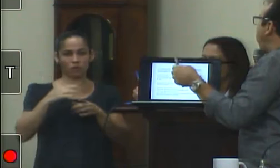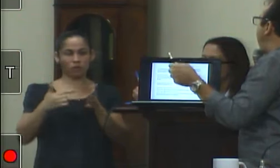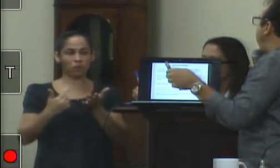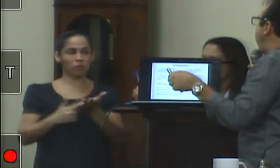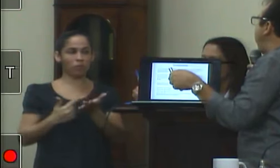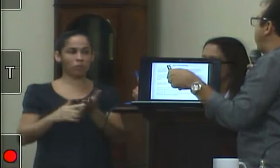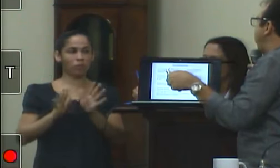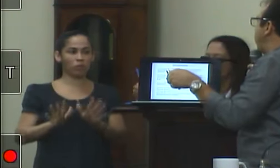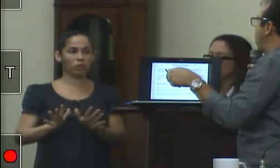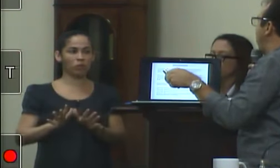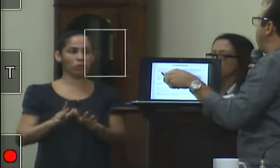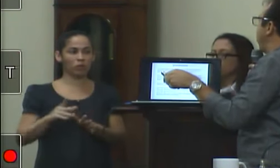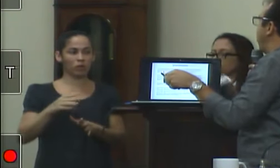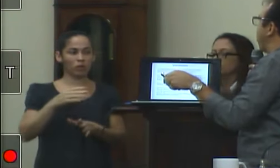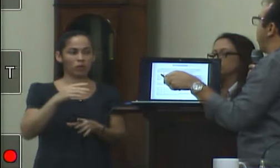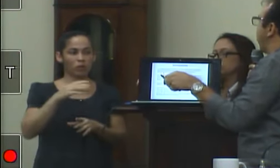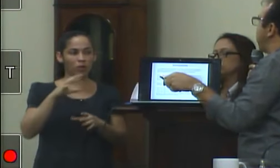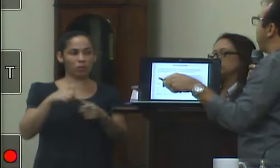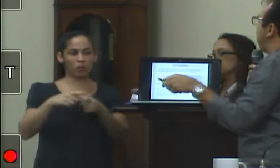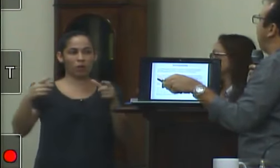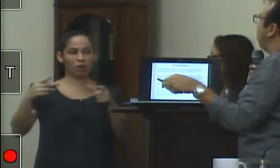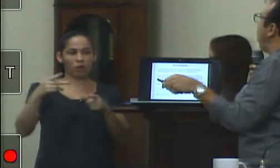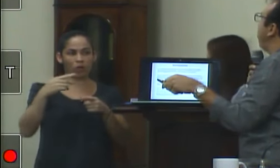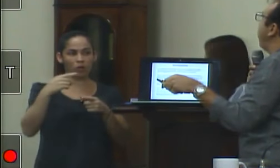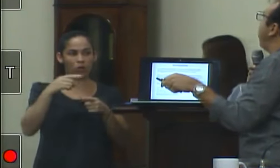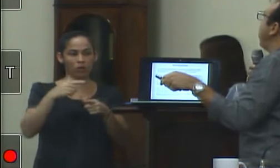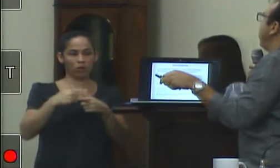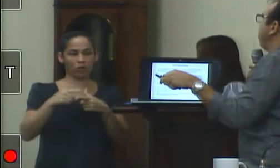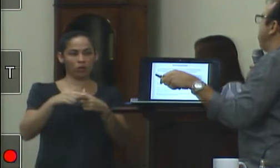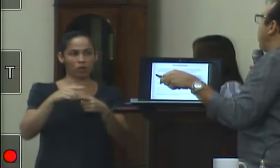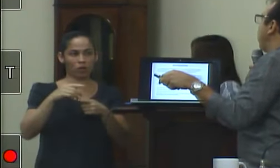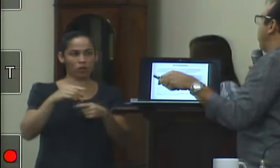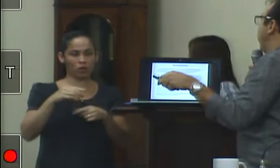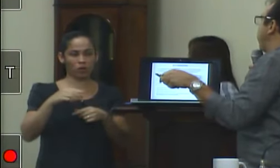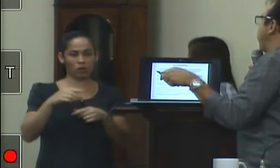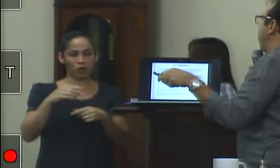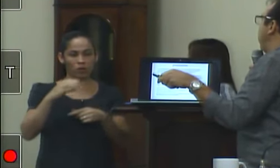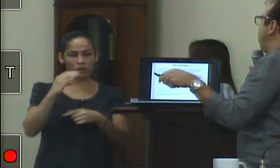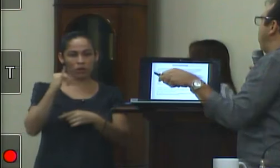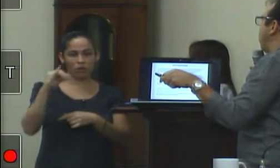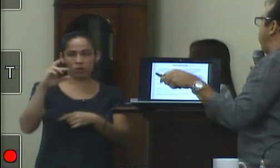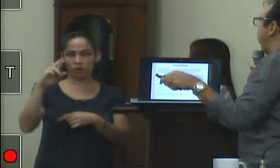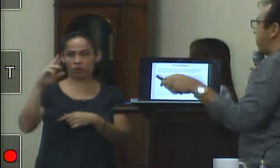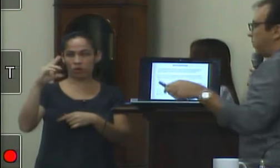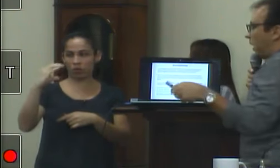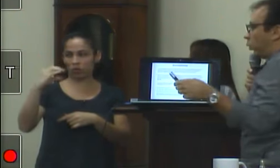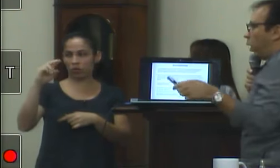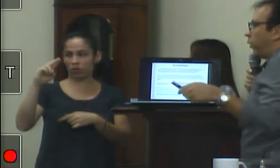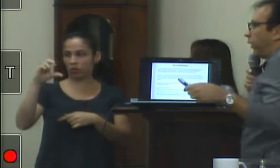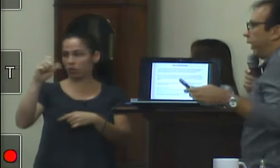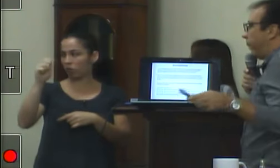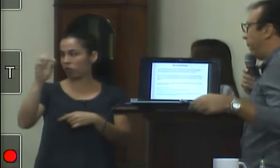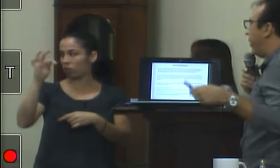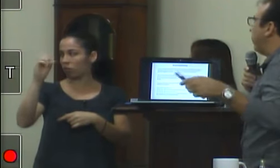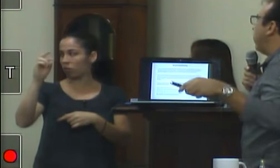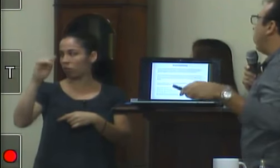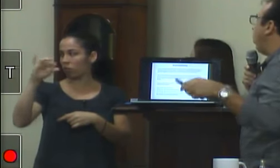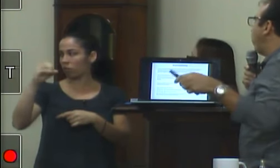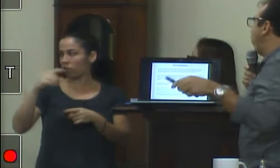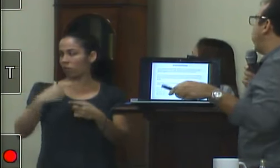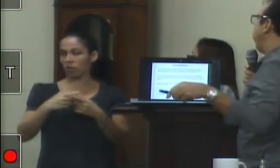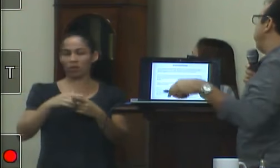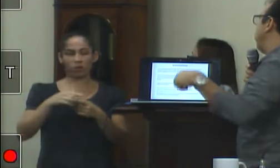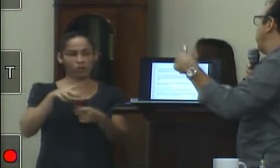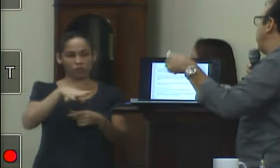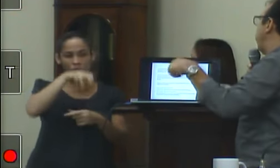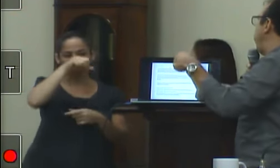a maior parte, né, dos óbitos por doença do aparelho circulatório, segundo, nesse período, doença do aparelho respiratório, o que é bem comum,